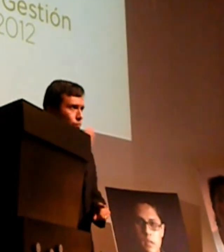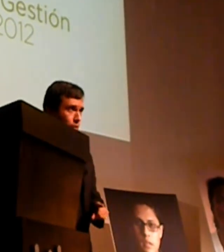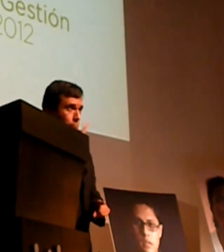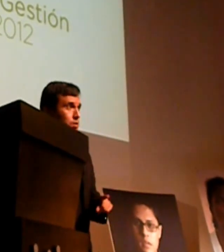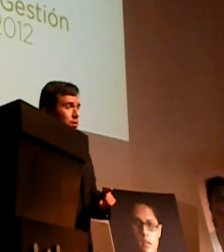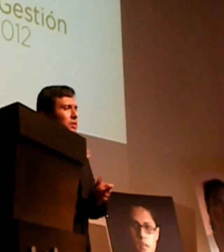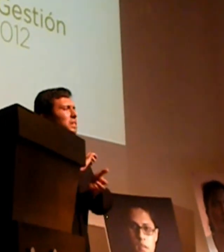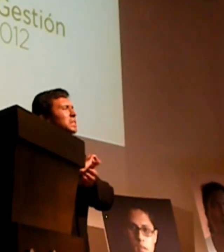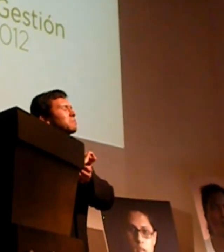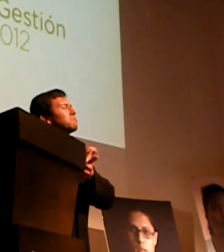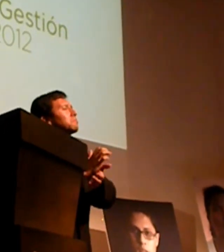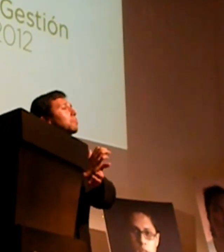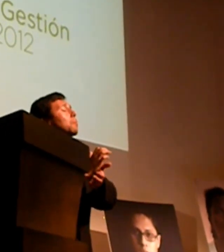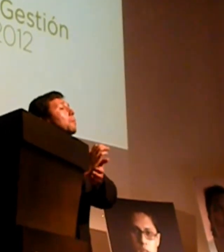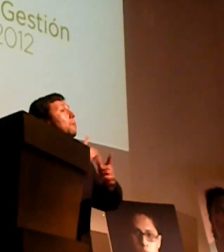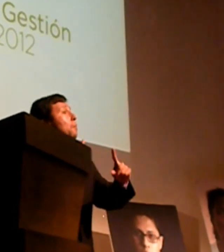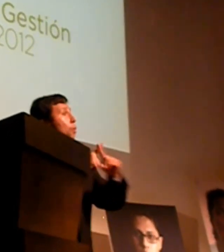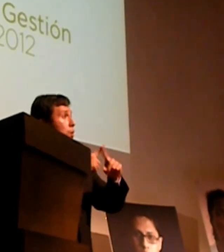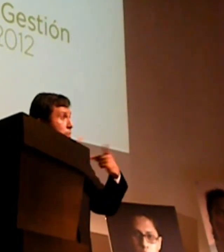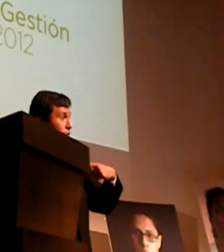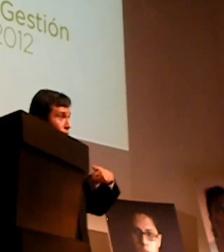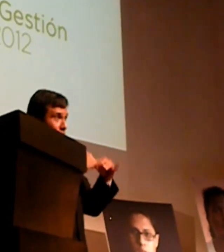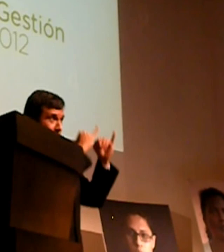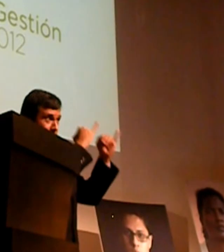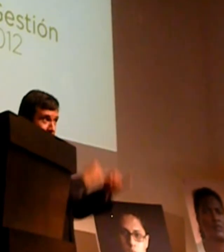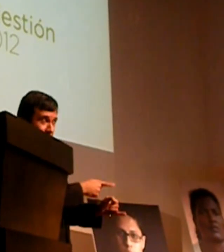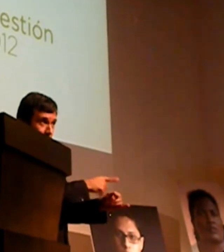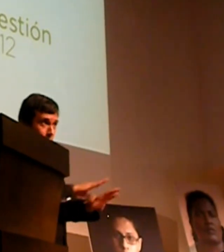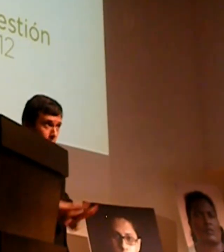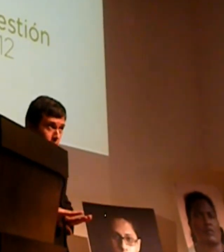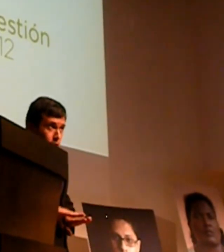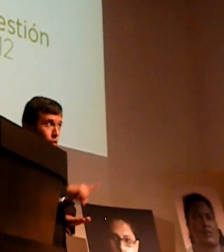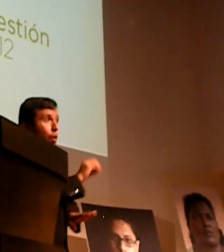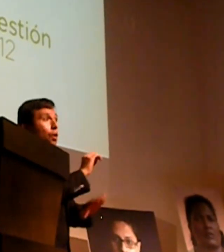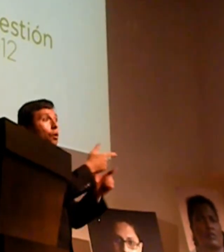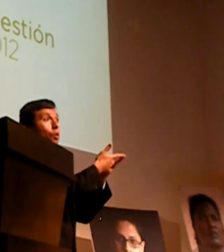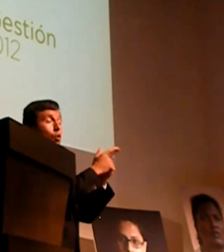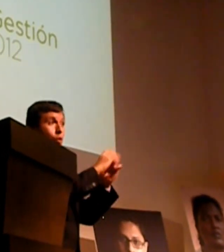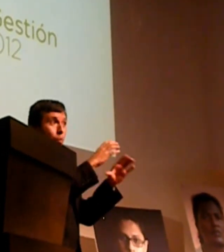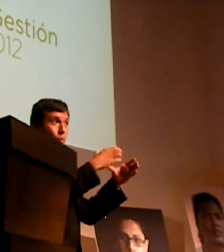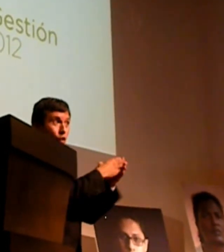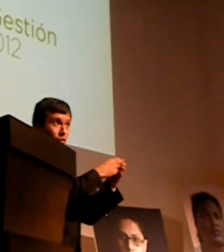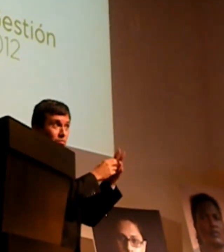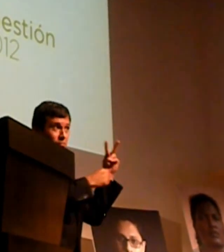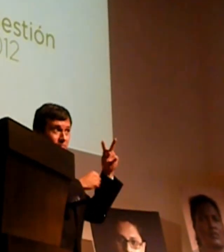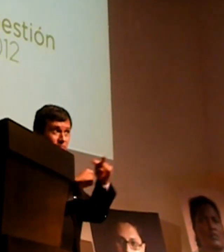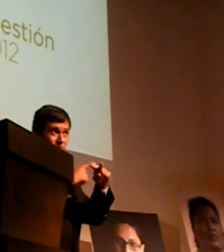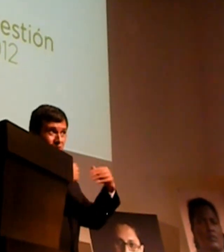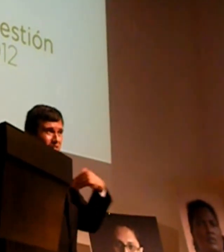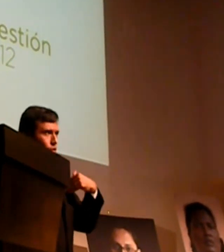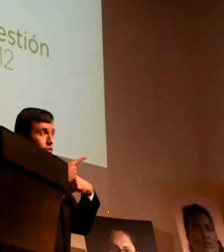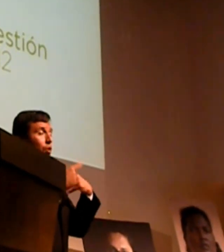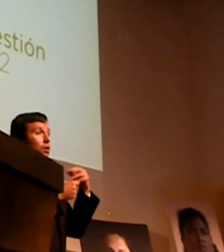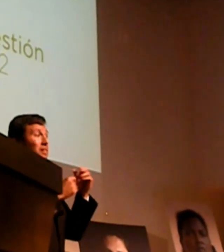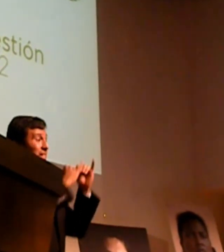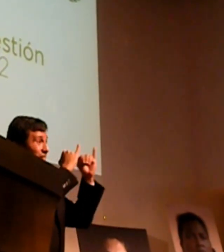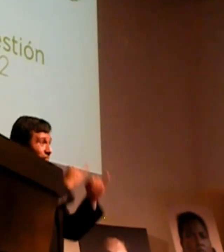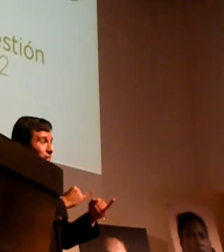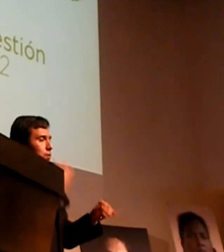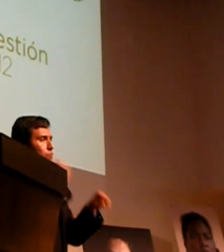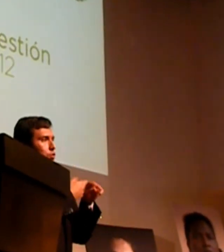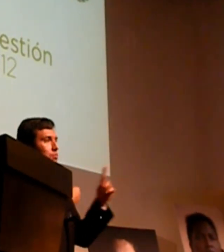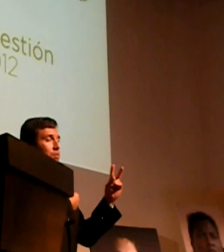no viene de las características de la persona o del grupo que es víctima de ella, sino de quien le mira con desprecio o con